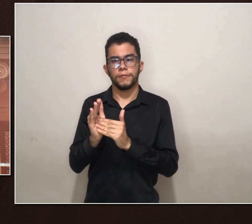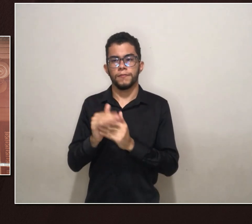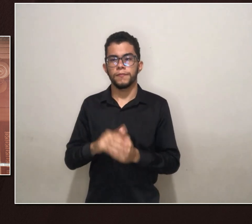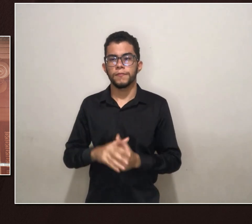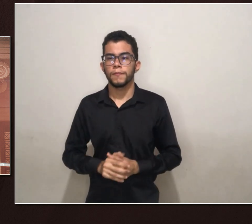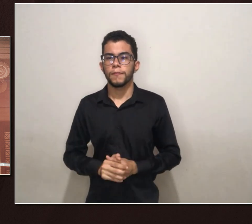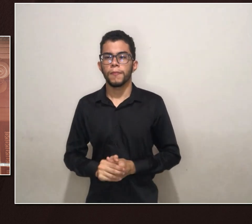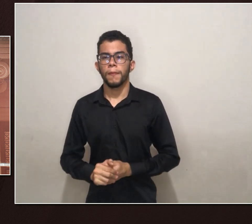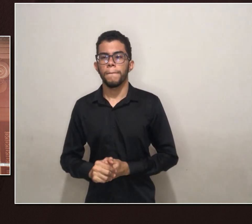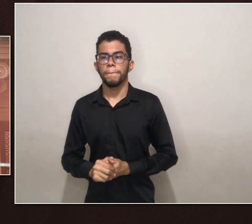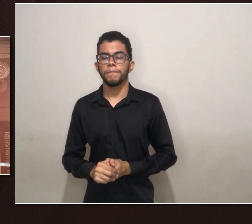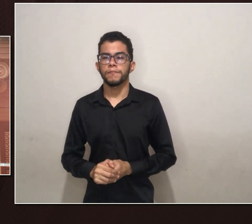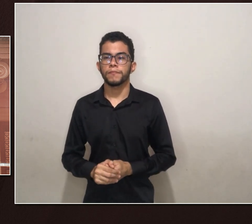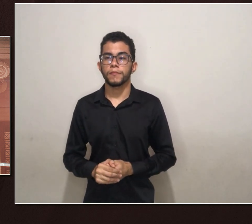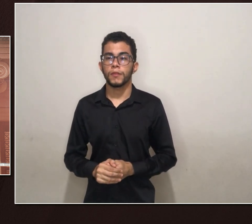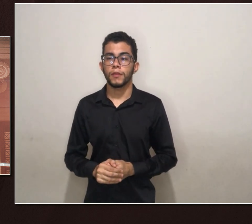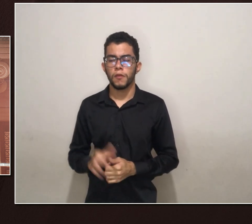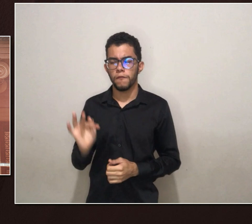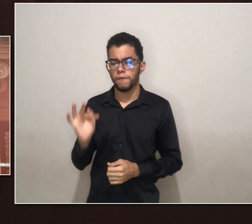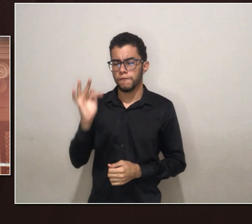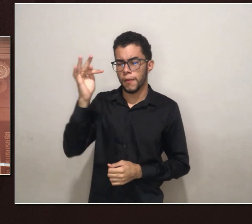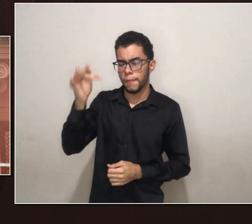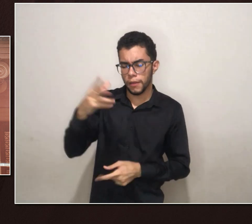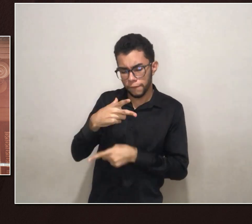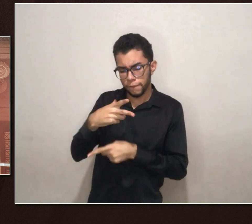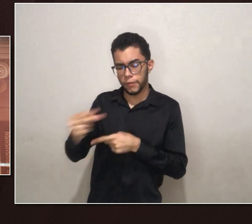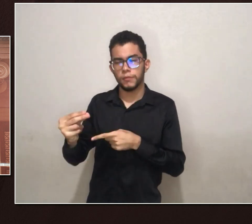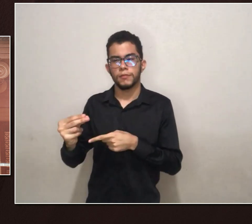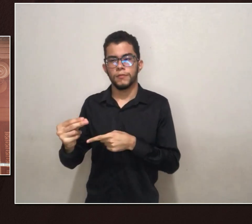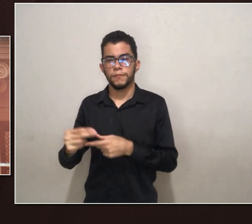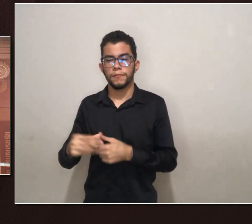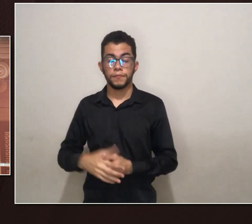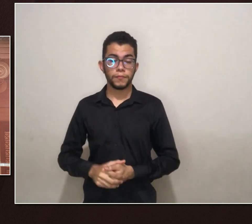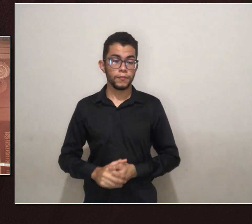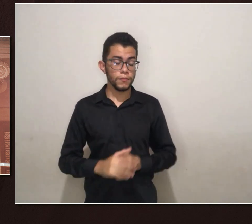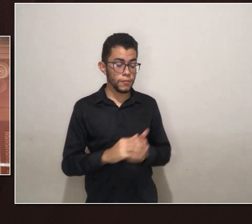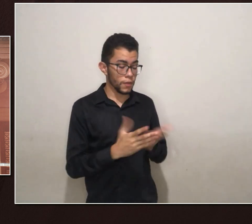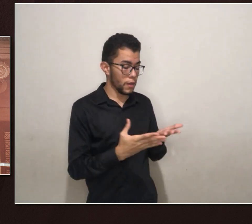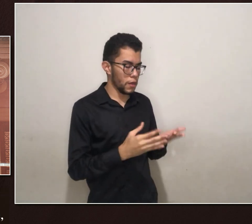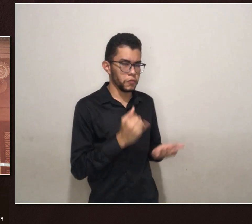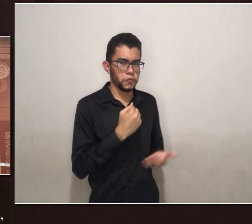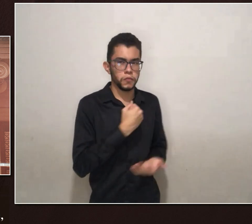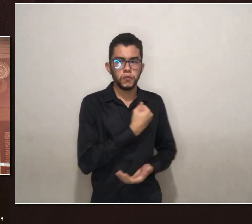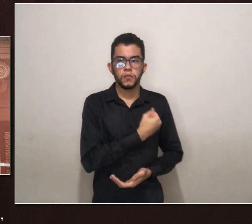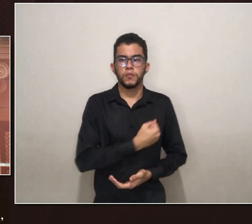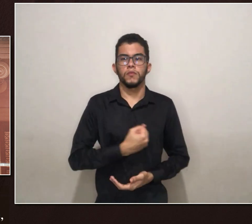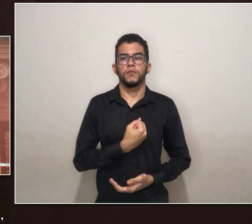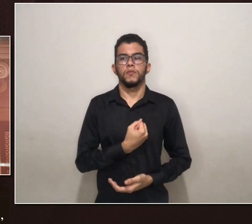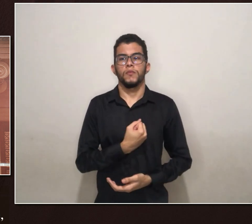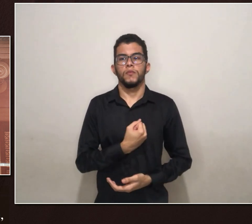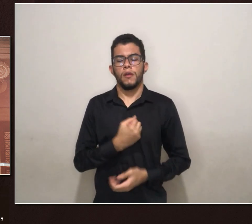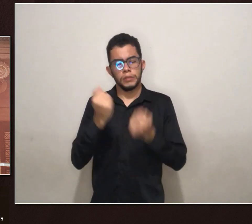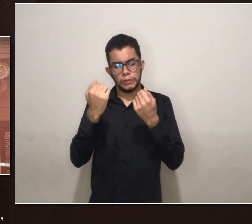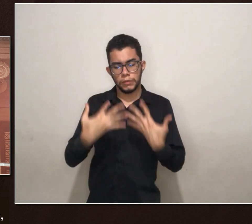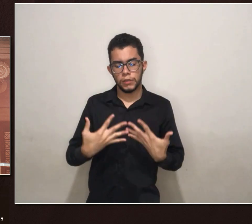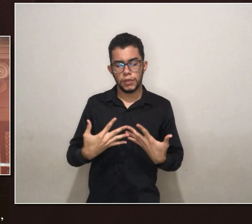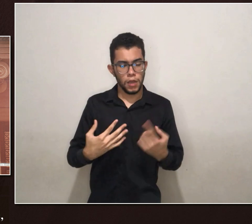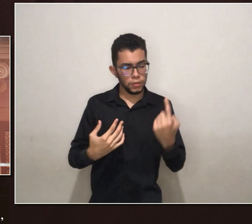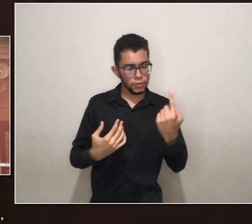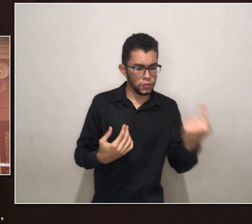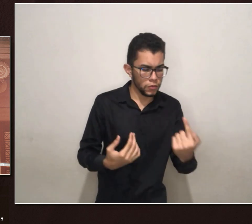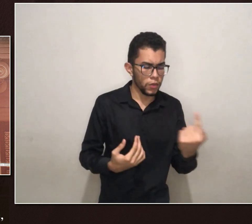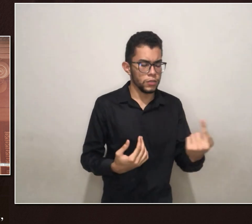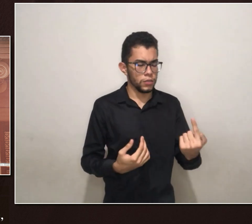vitória. Então, achei-me, né, na ilha de Patmos por causa da palavra de Deus, que é a revelação de Jesus Cristo, e